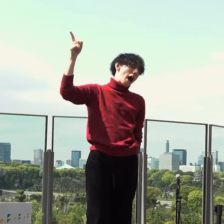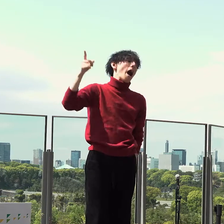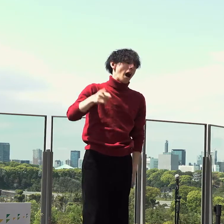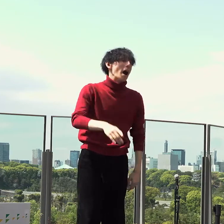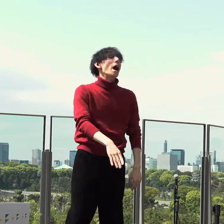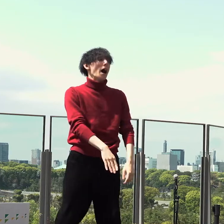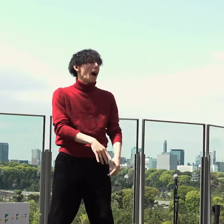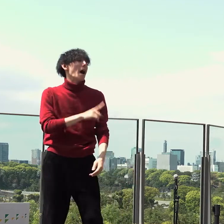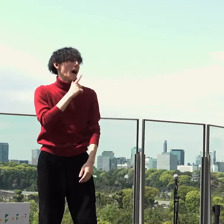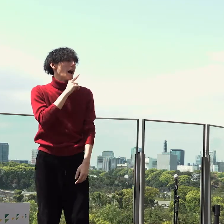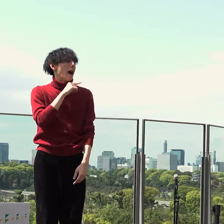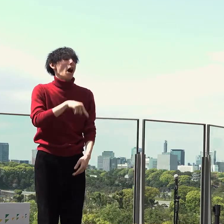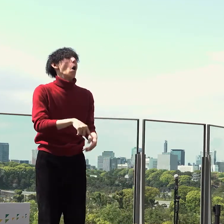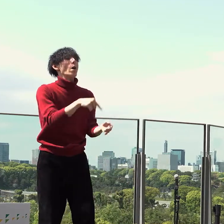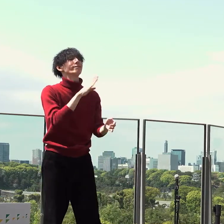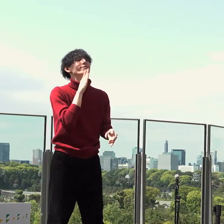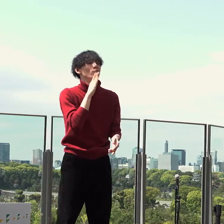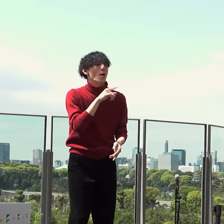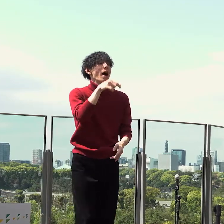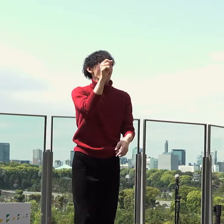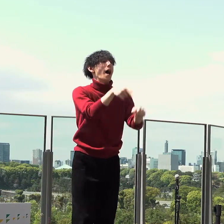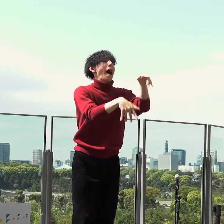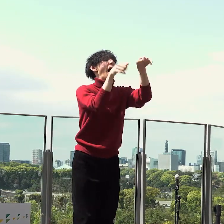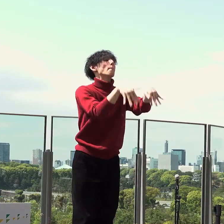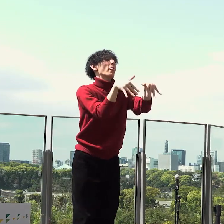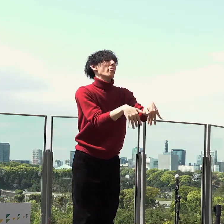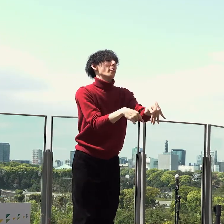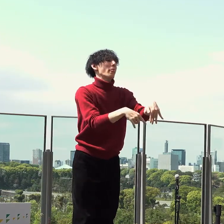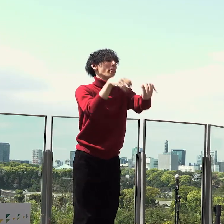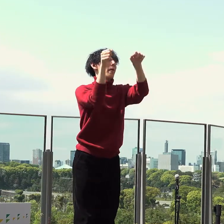なるほどなるほど、そうですねそうですね、実はこちら